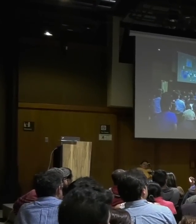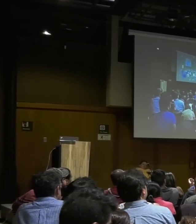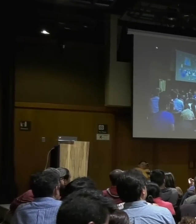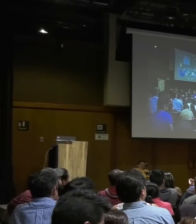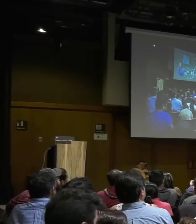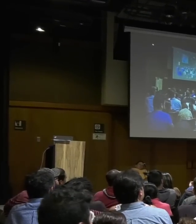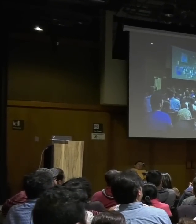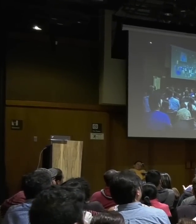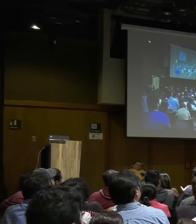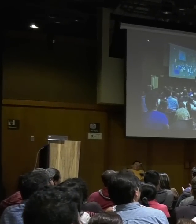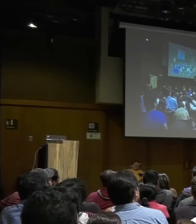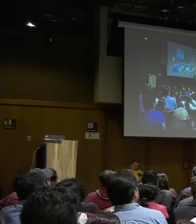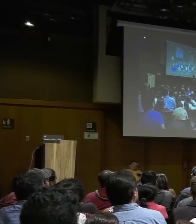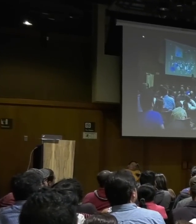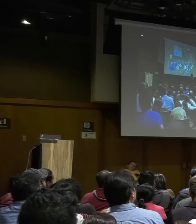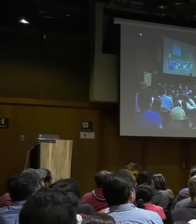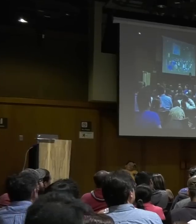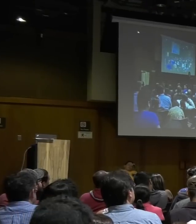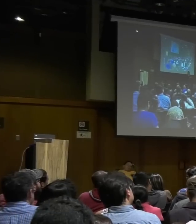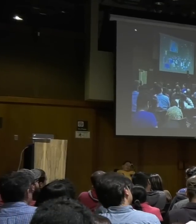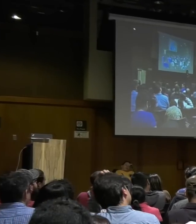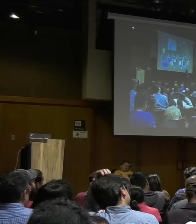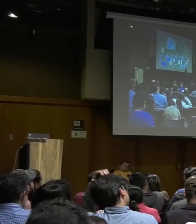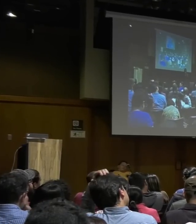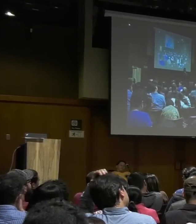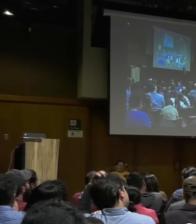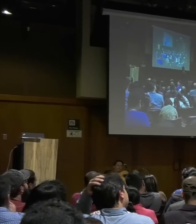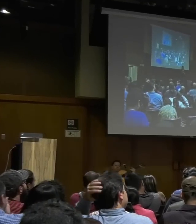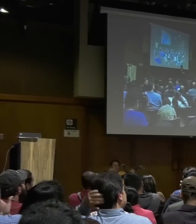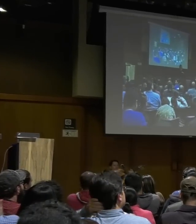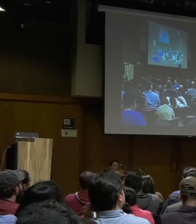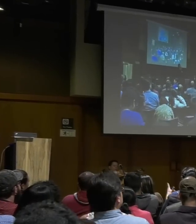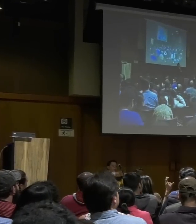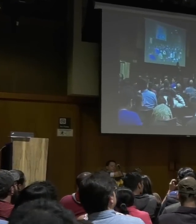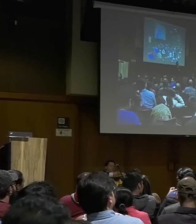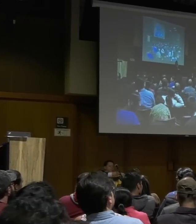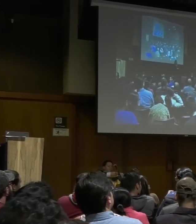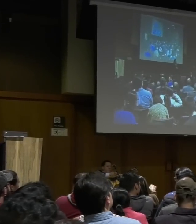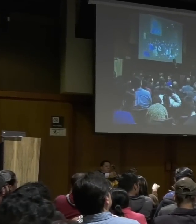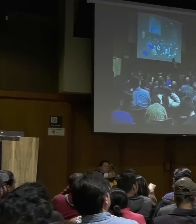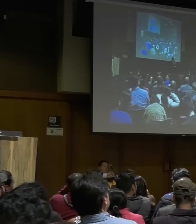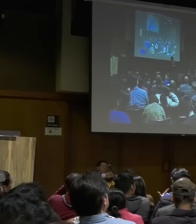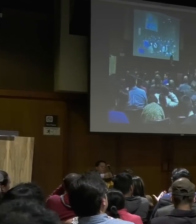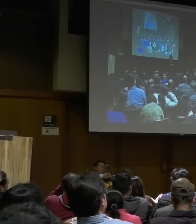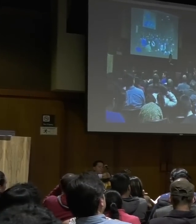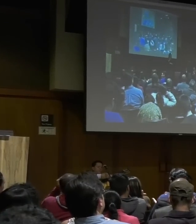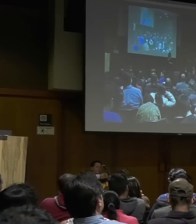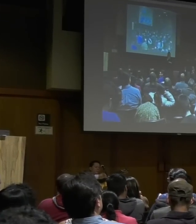canción, le hicieron muchas grabaciones, fue motivo